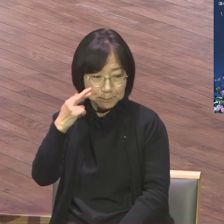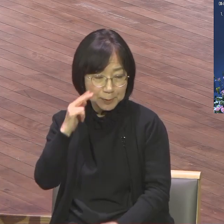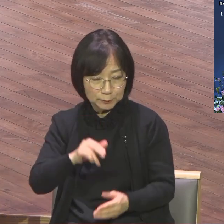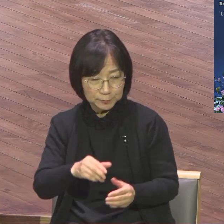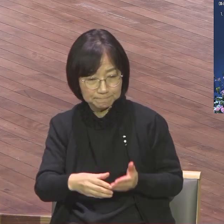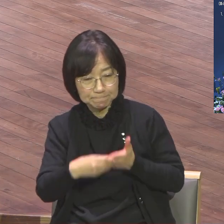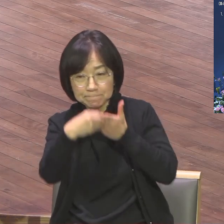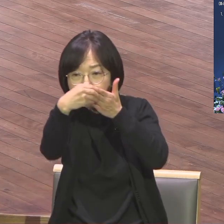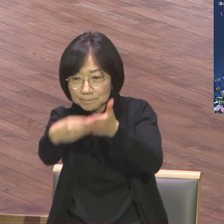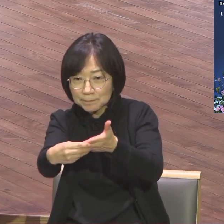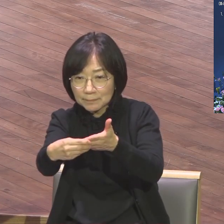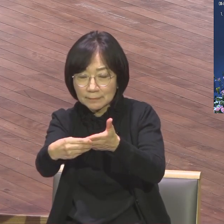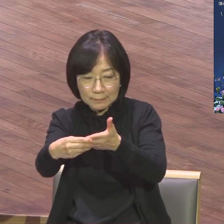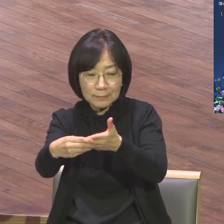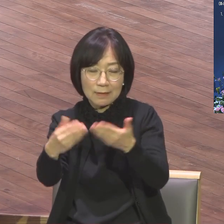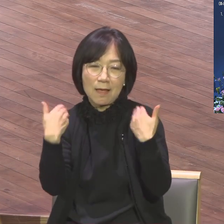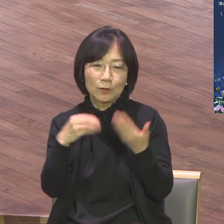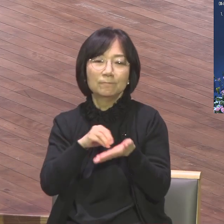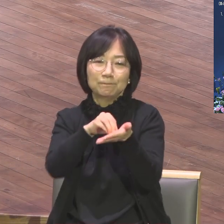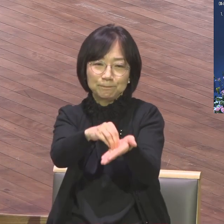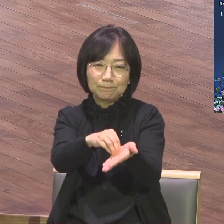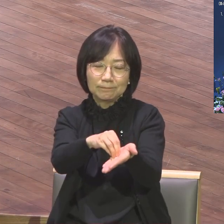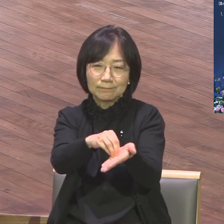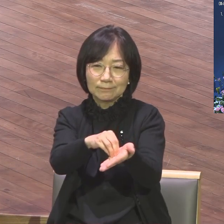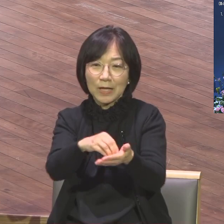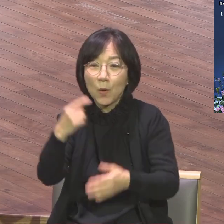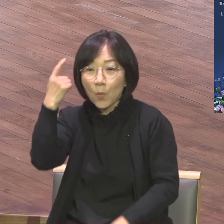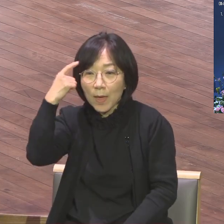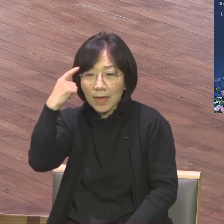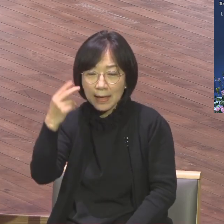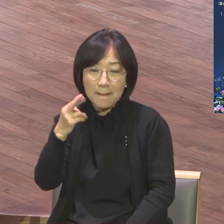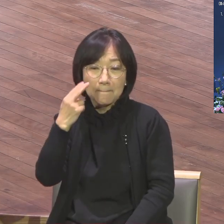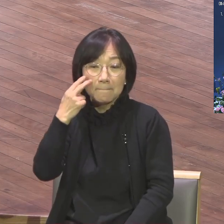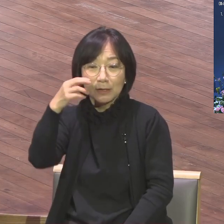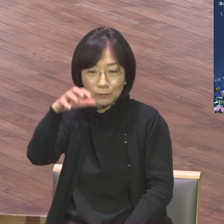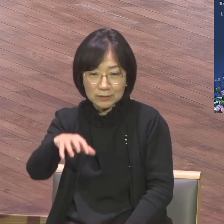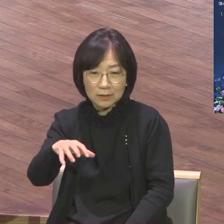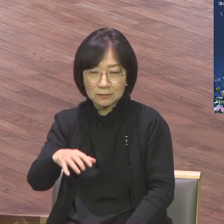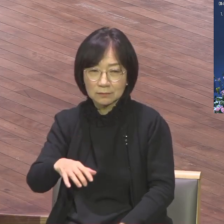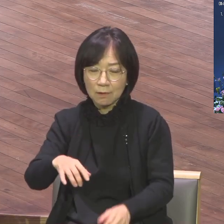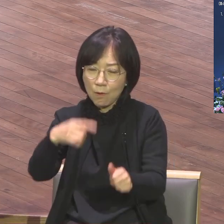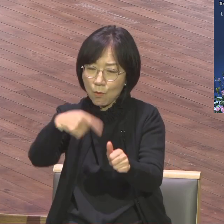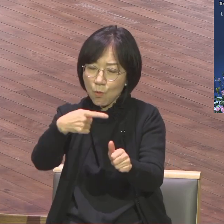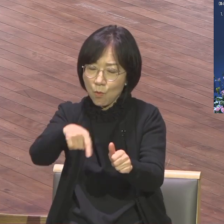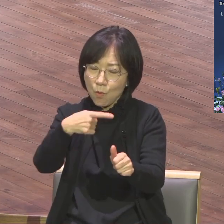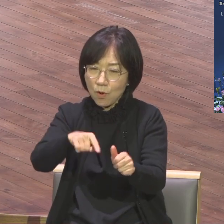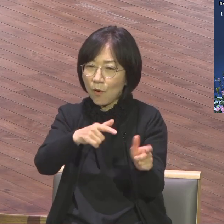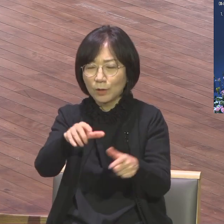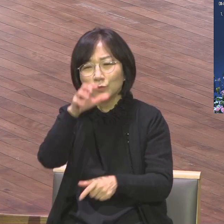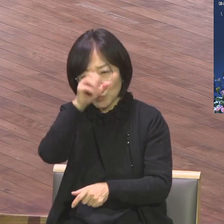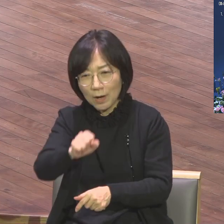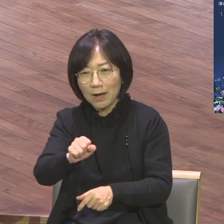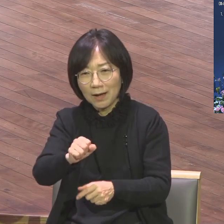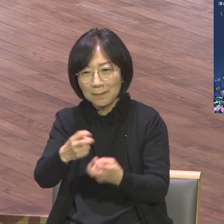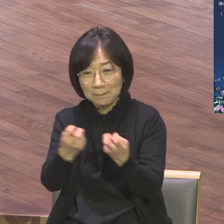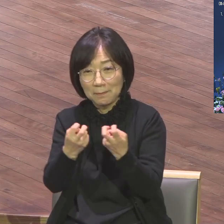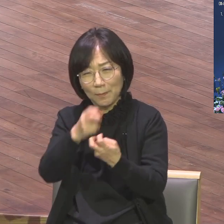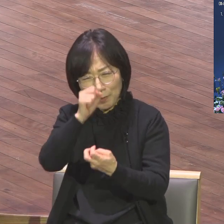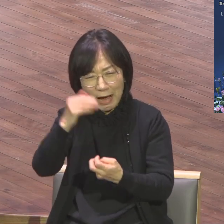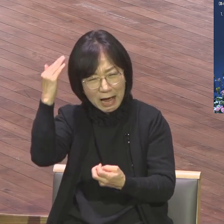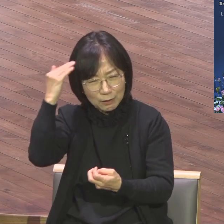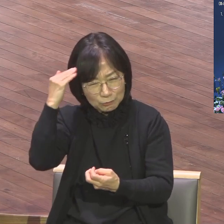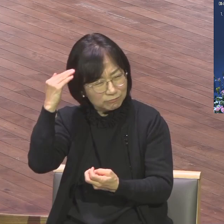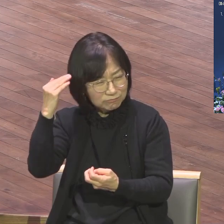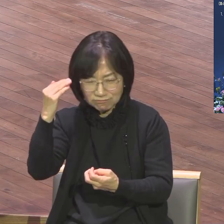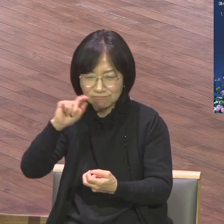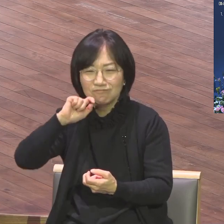말이고 미국 가면 이 농인은 장애인도 아닙니다. 그냥 교육밖에 하겠습니다. 뭐 알아서 하소. 그래서 자기가